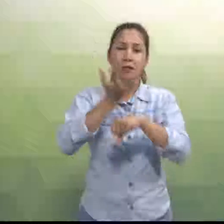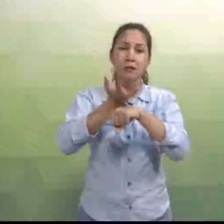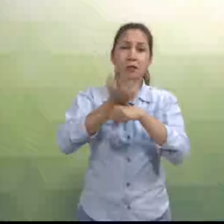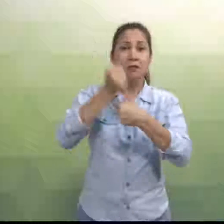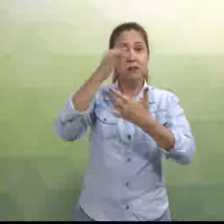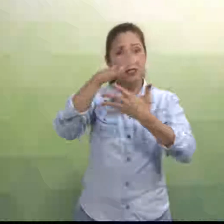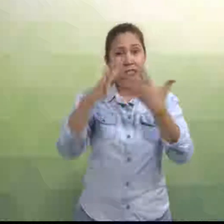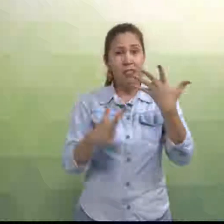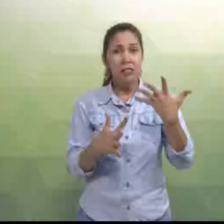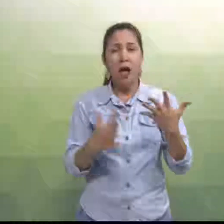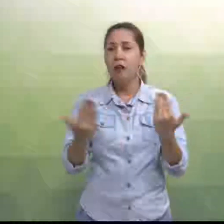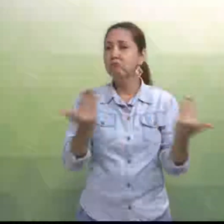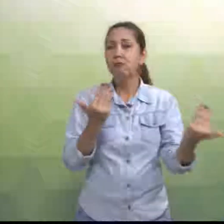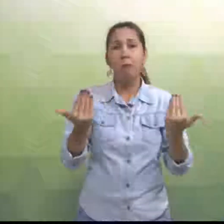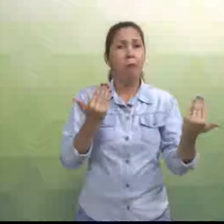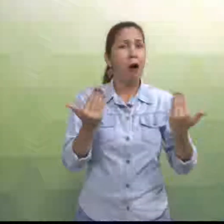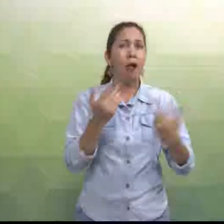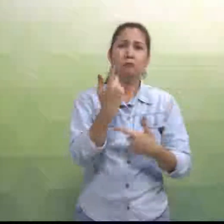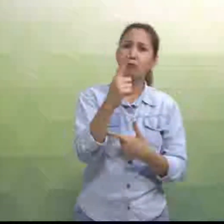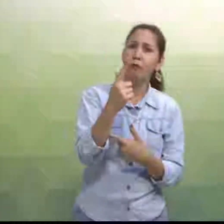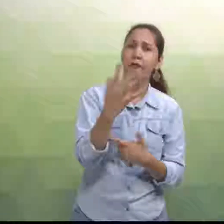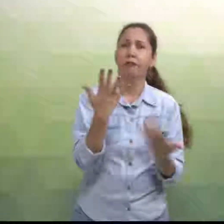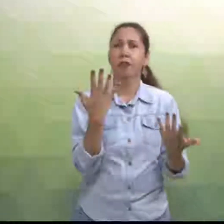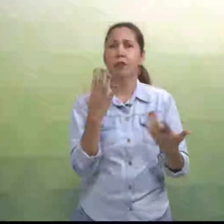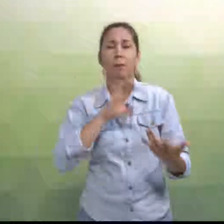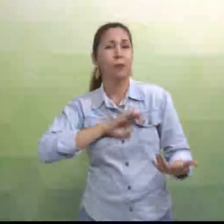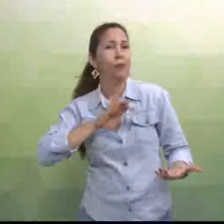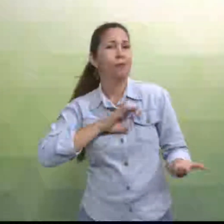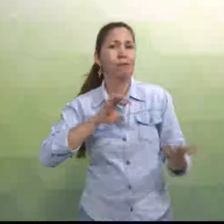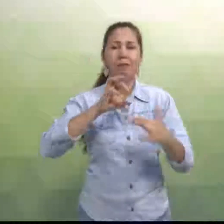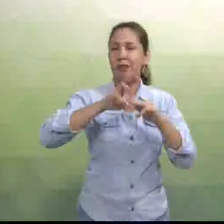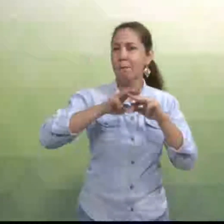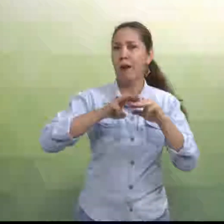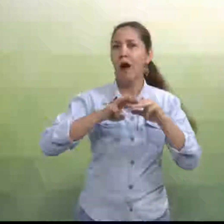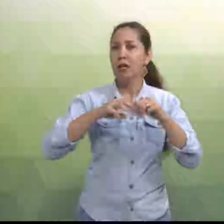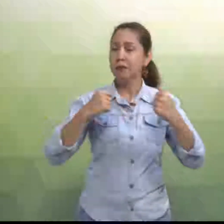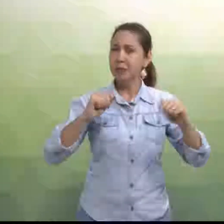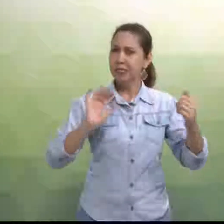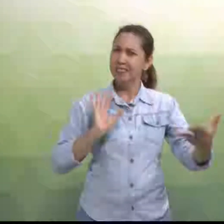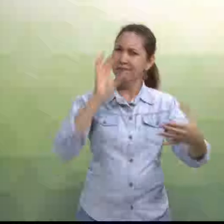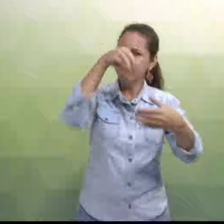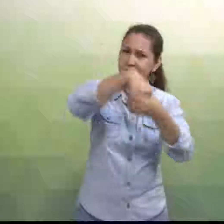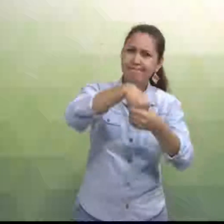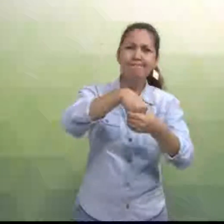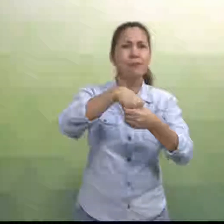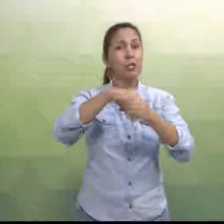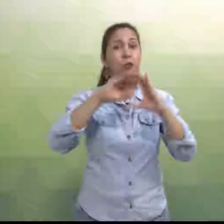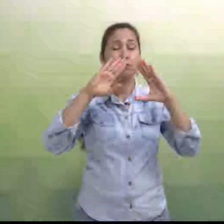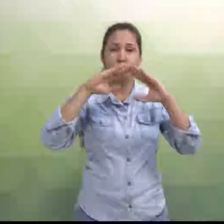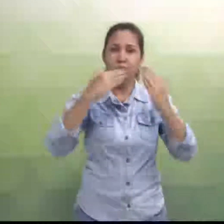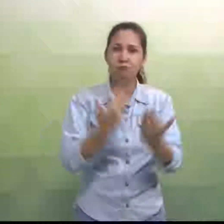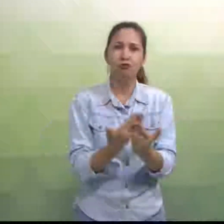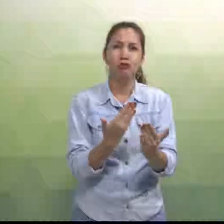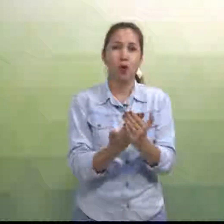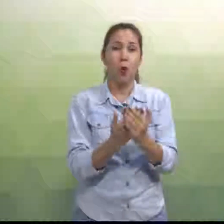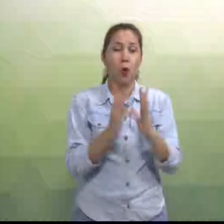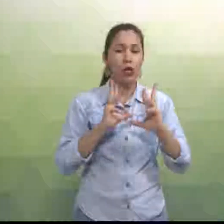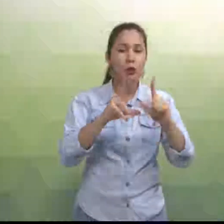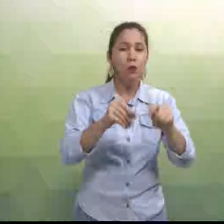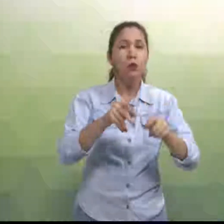que se valorize a disciplina de Libras, assim como geografia, matemática, português, no âmbito escolar.